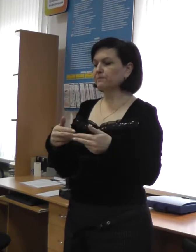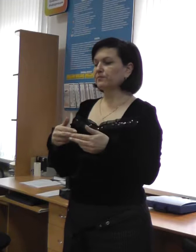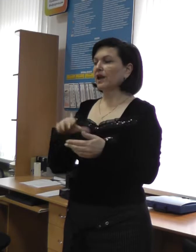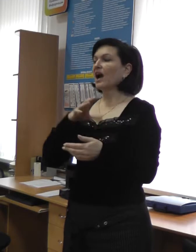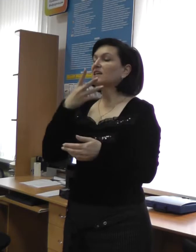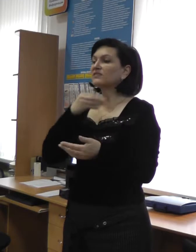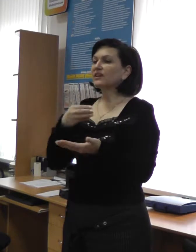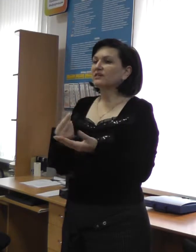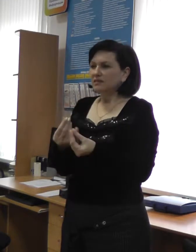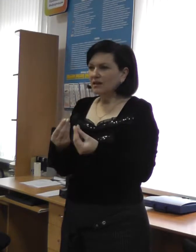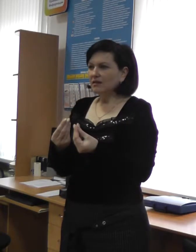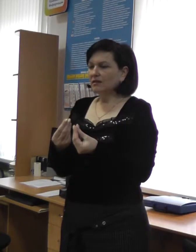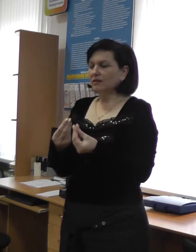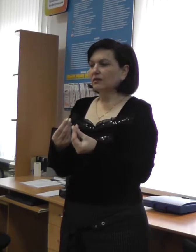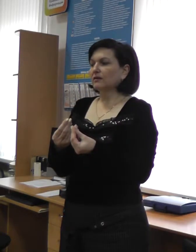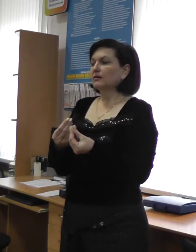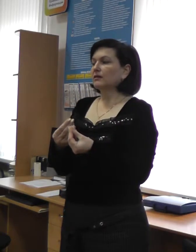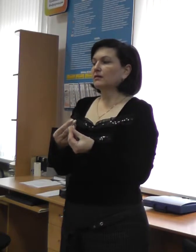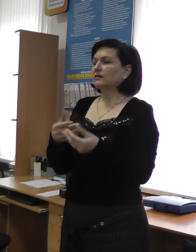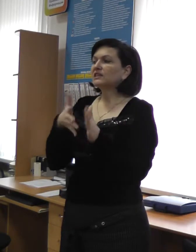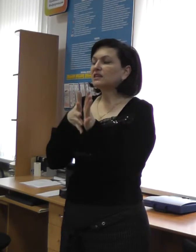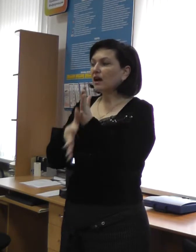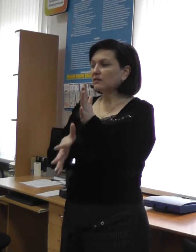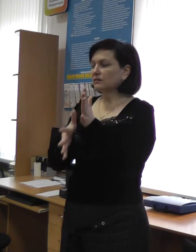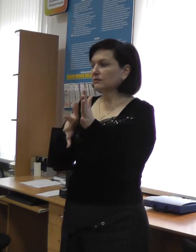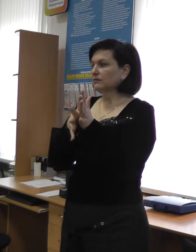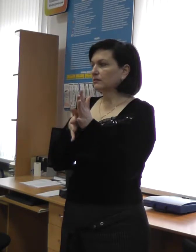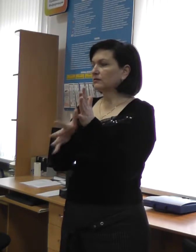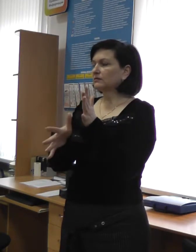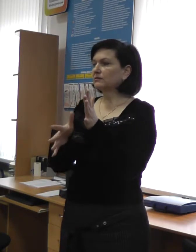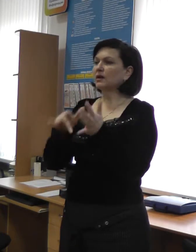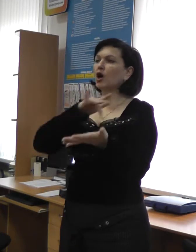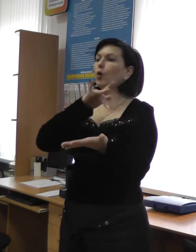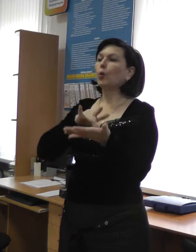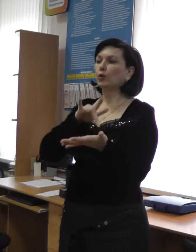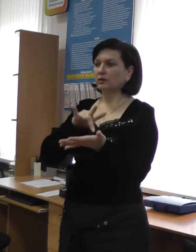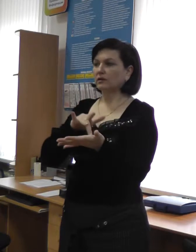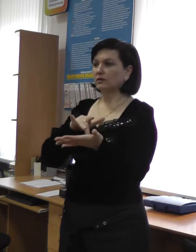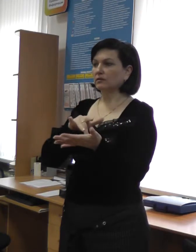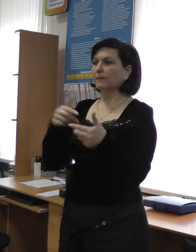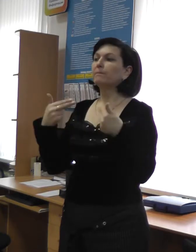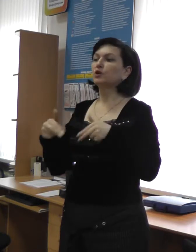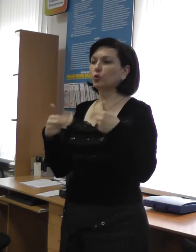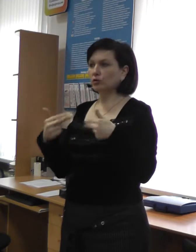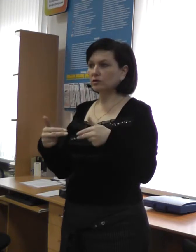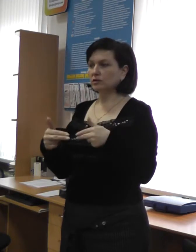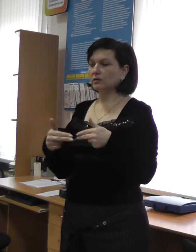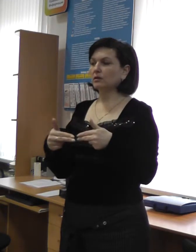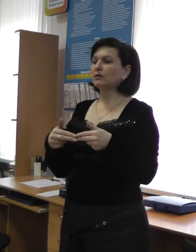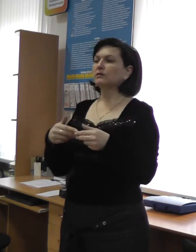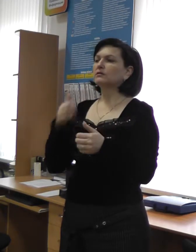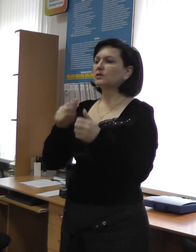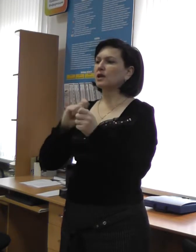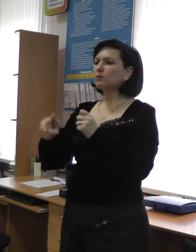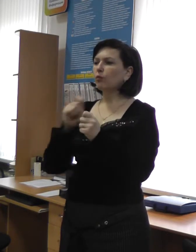Алексей Найтаки использовал не только ради собственной выгоды, но и на благо города-курорта. Известно о его пожертвовании